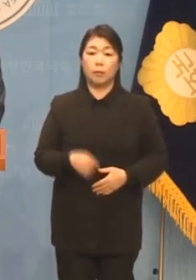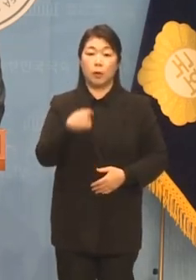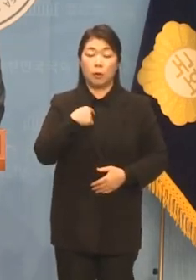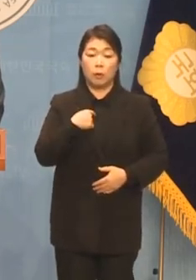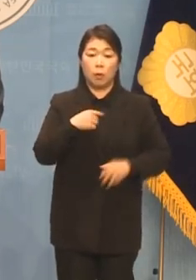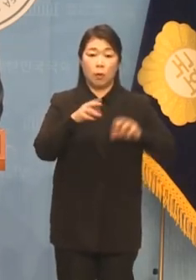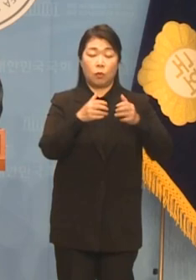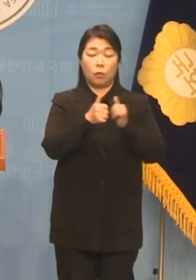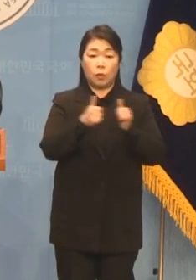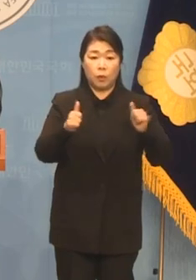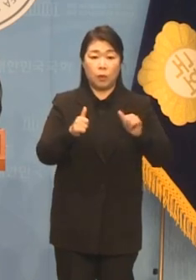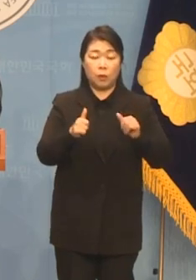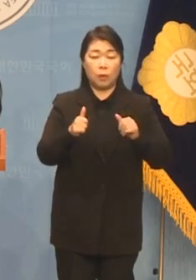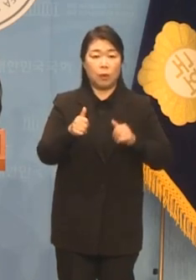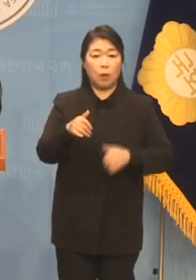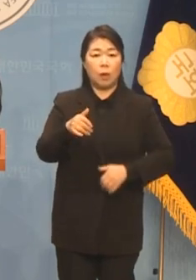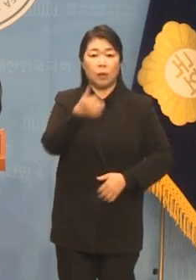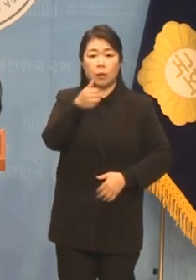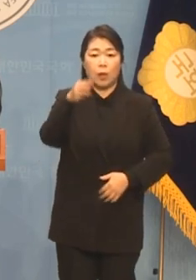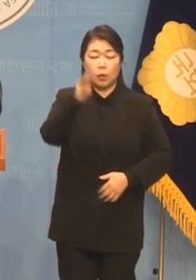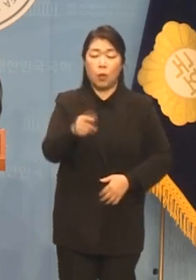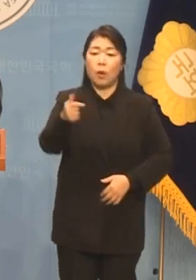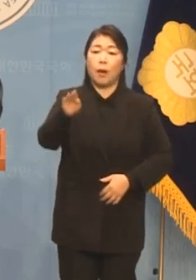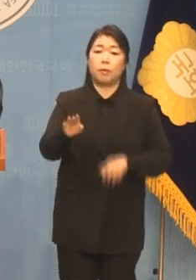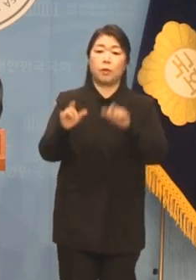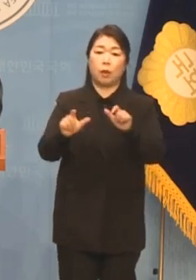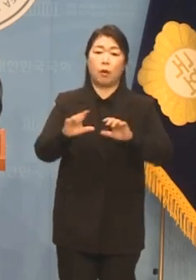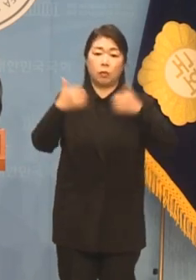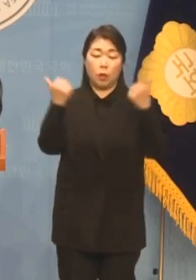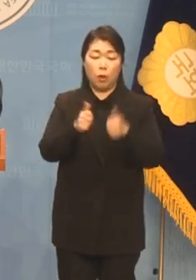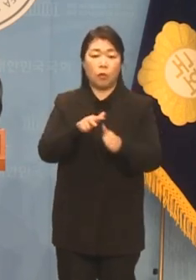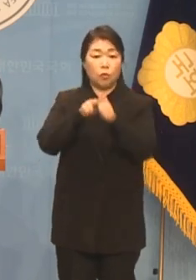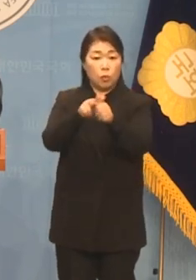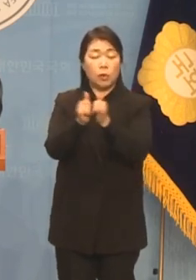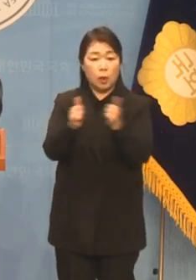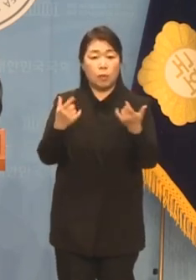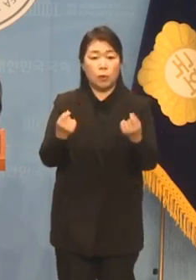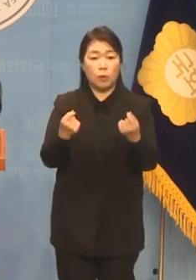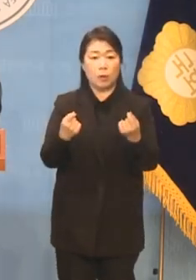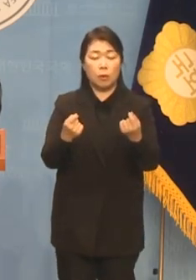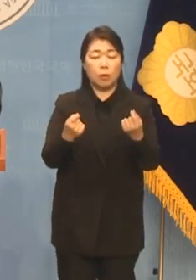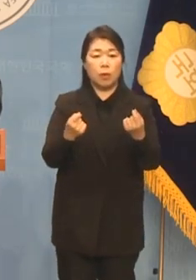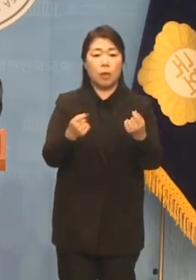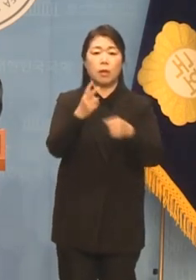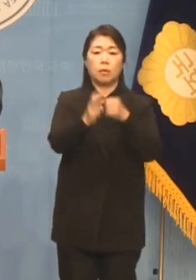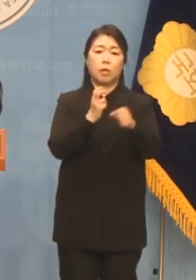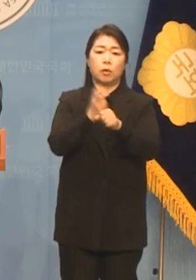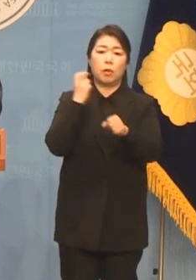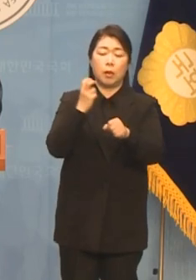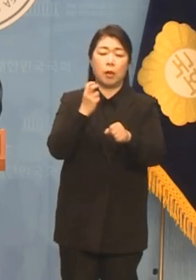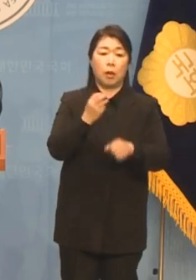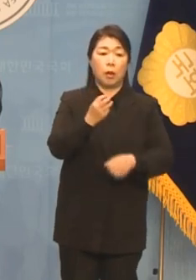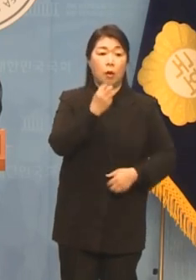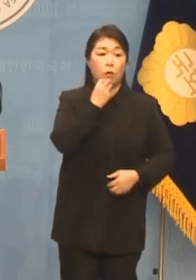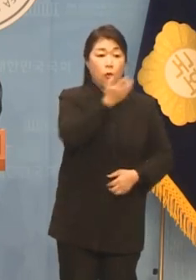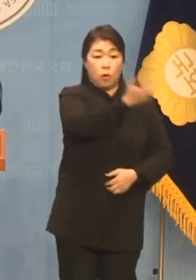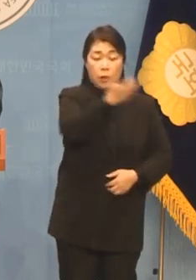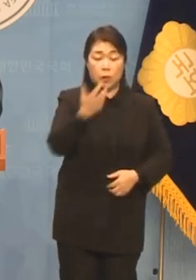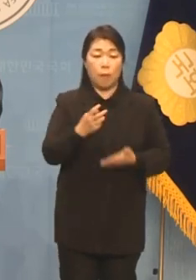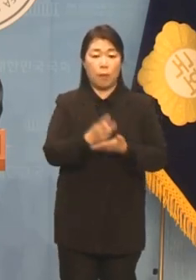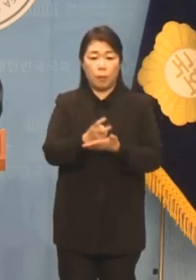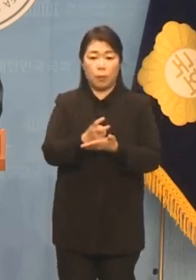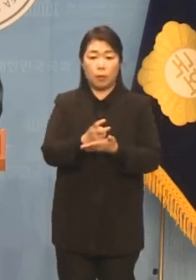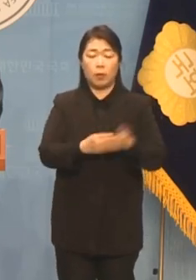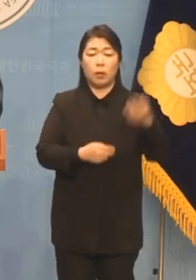국회의원 후보로서 20년 전 헌법 재판소의 위헌 결정에 가로막힌 수도 이전법 2024년 버전으로